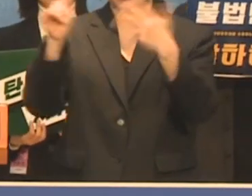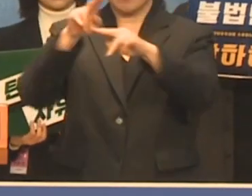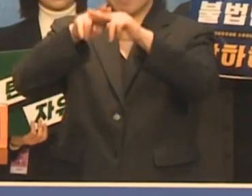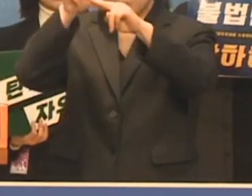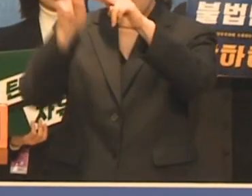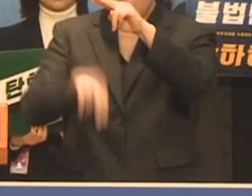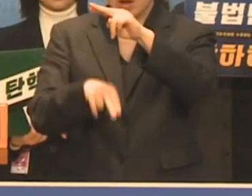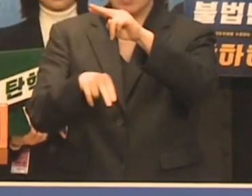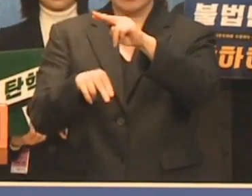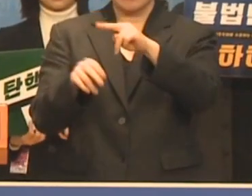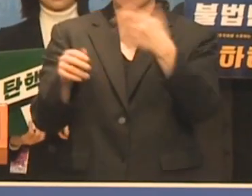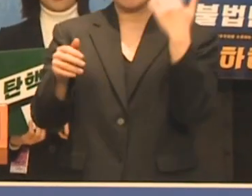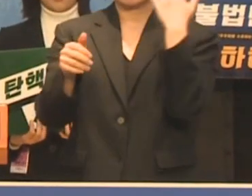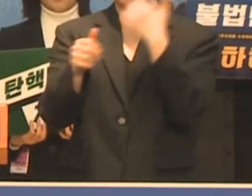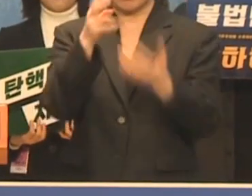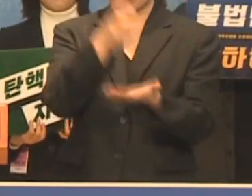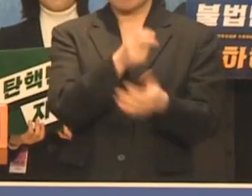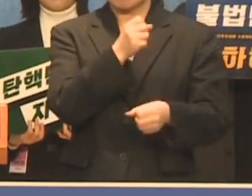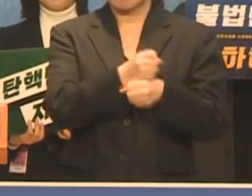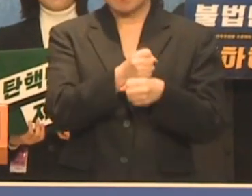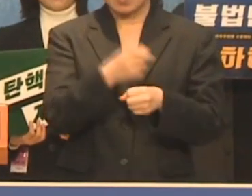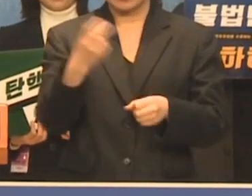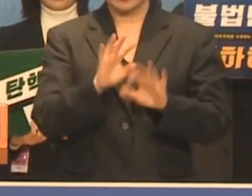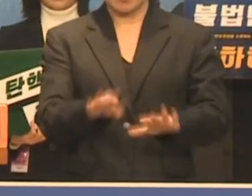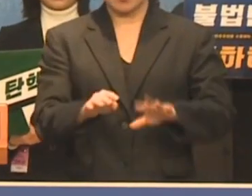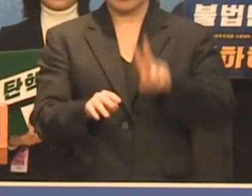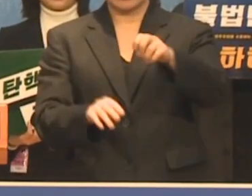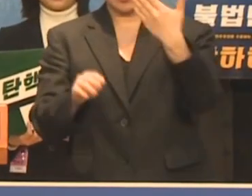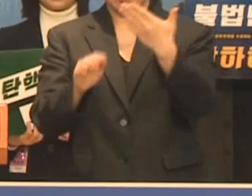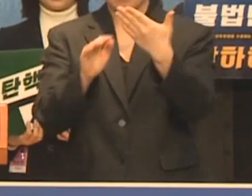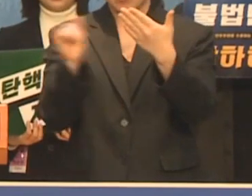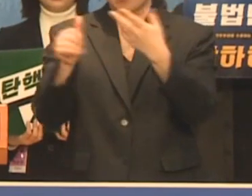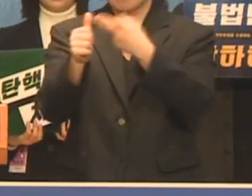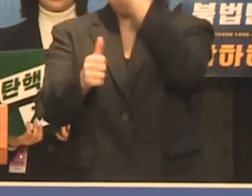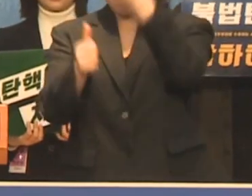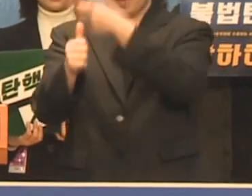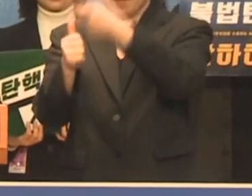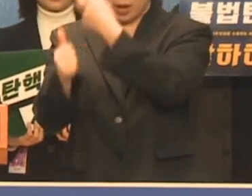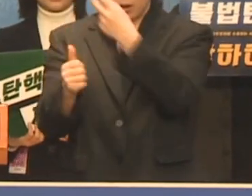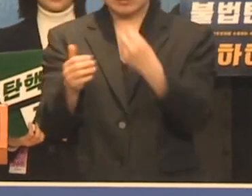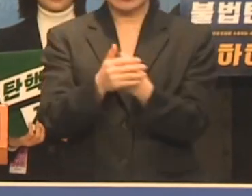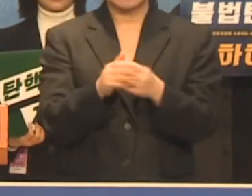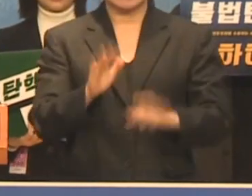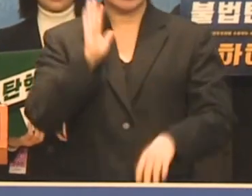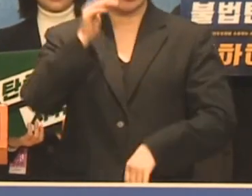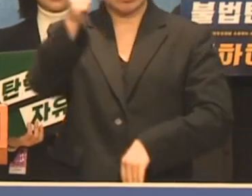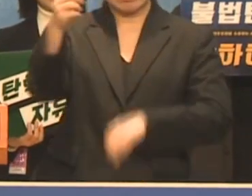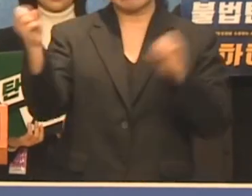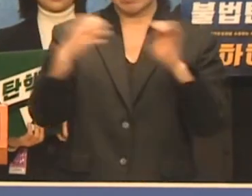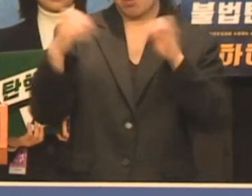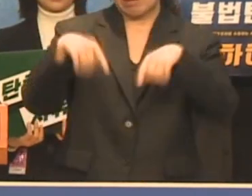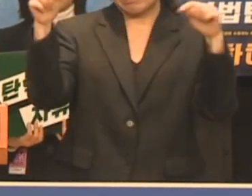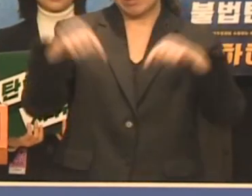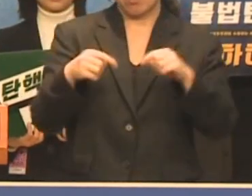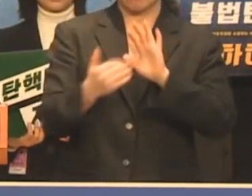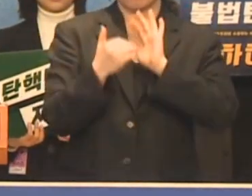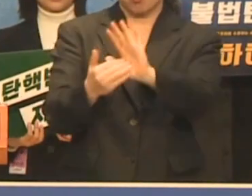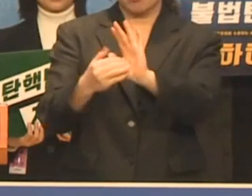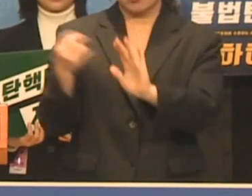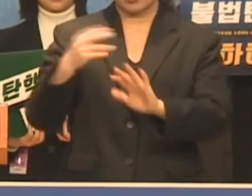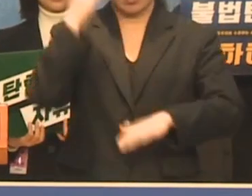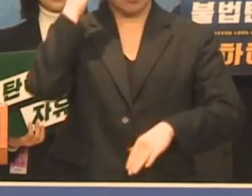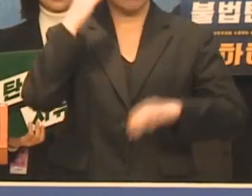폭주, 일방적인 예산 삭감, 그리고 현재까지 29차례 줄탄핵 등으로 대통령의 대화와 타협을 거부하면서